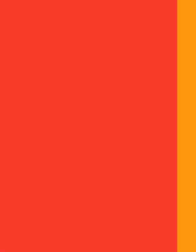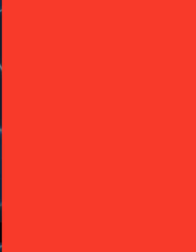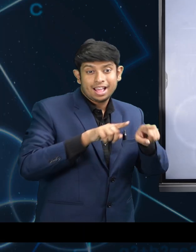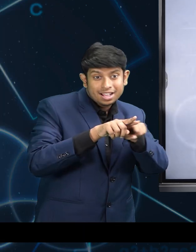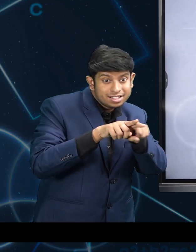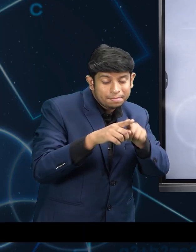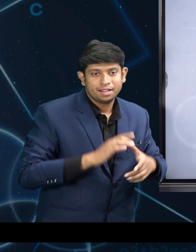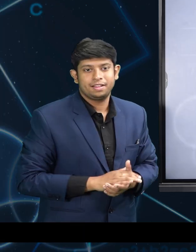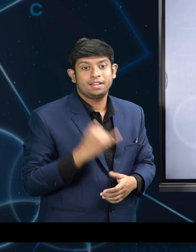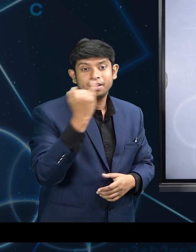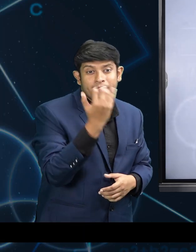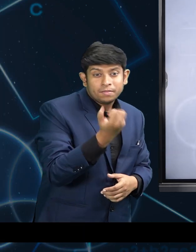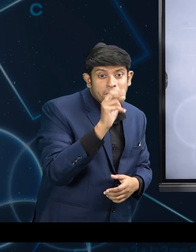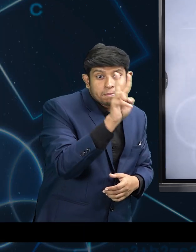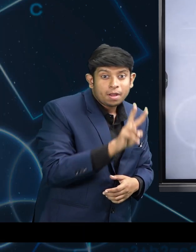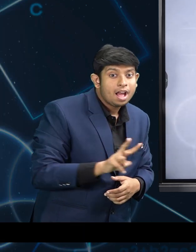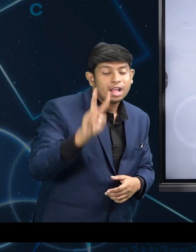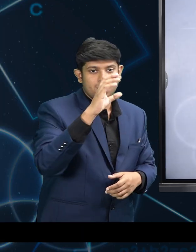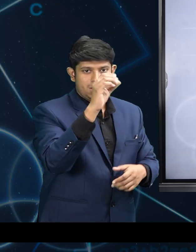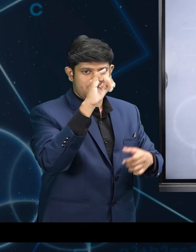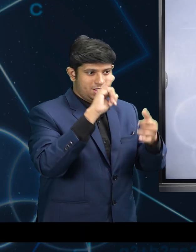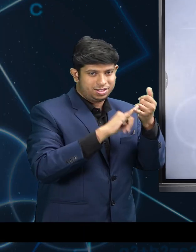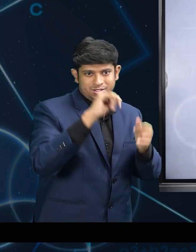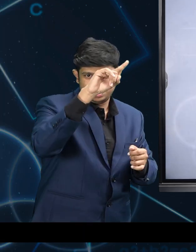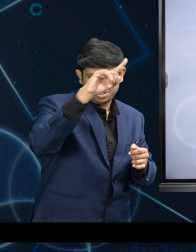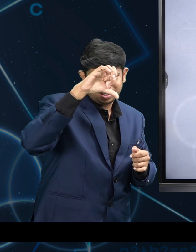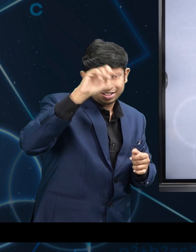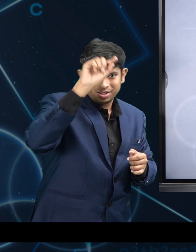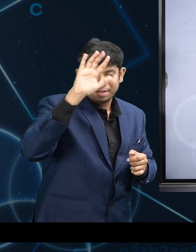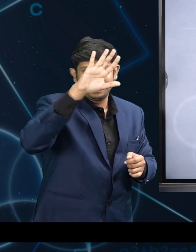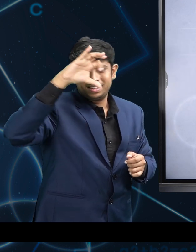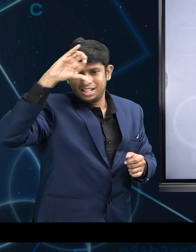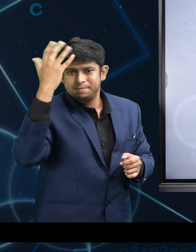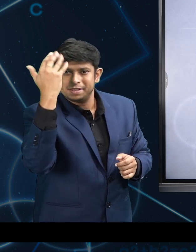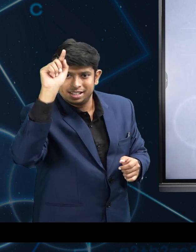0.9031. కాస్ 19 డిగ్రీలు 59 నిమిషాలు విలువను కనుగొనండి.